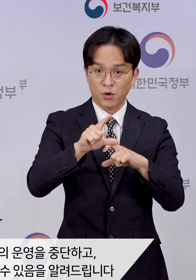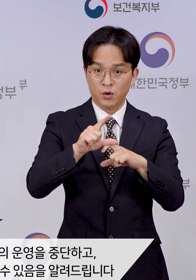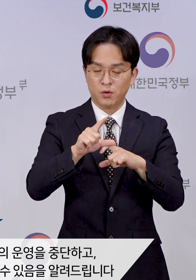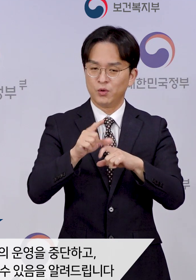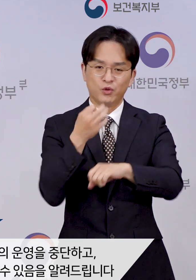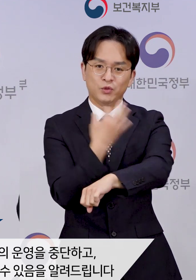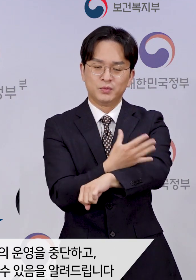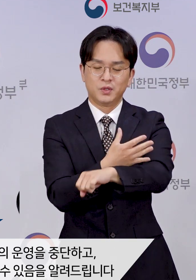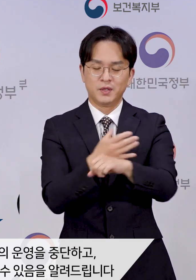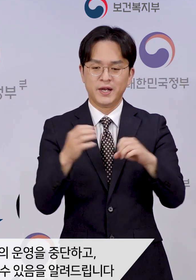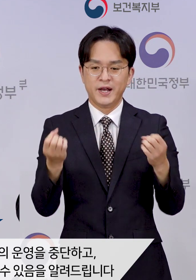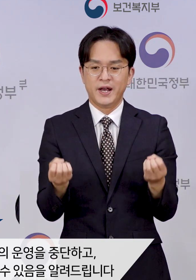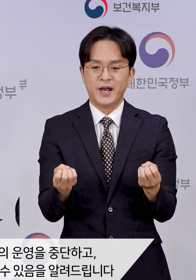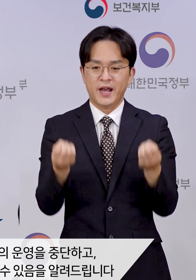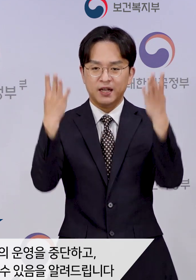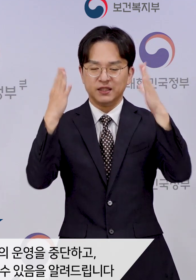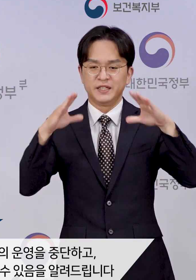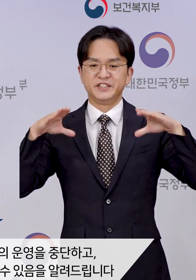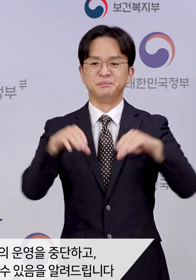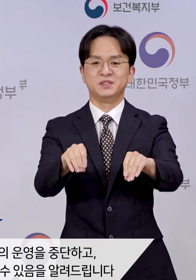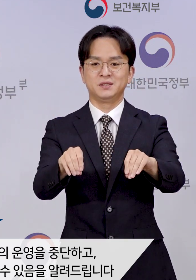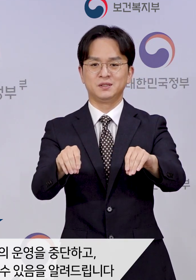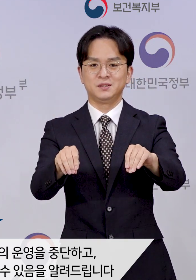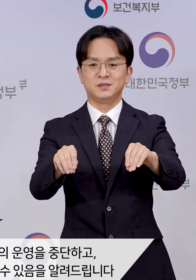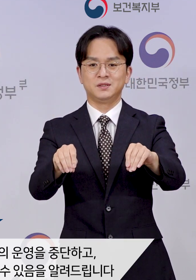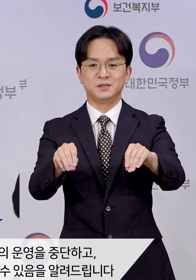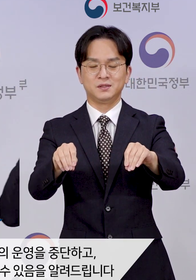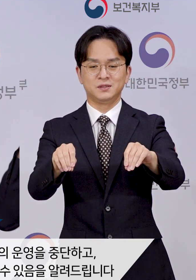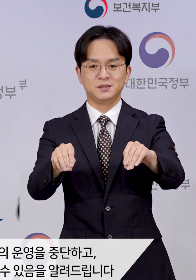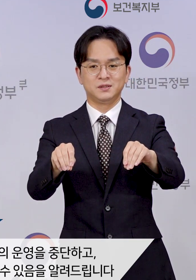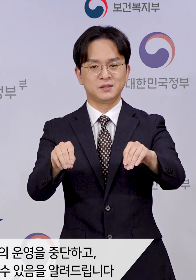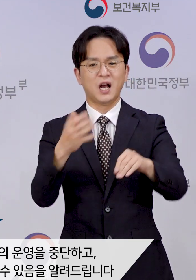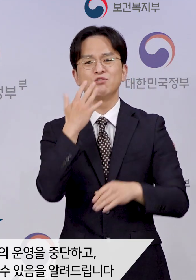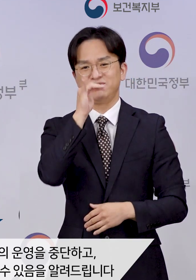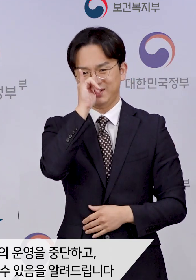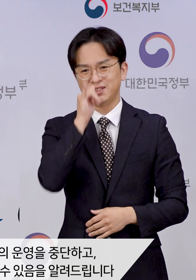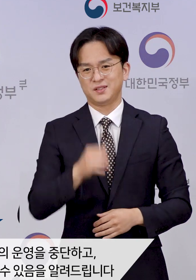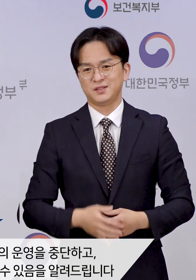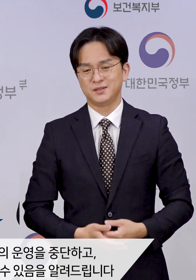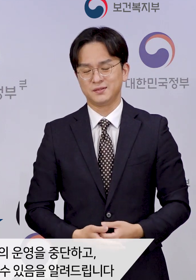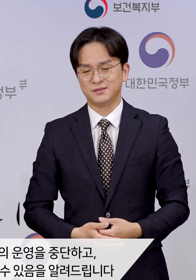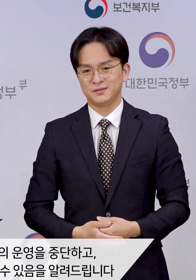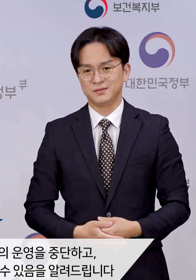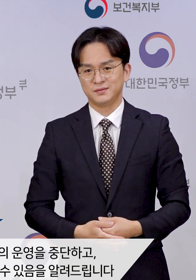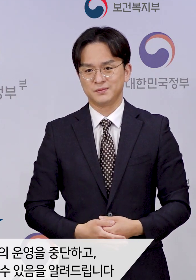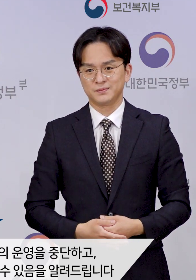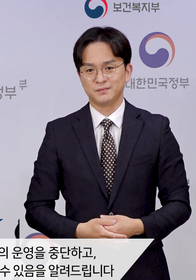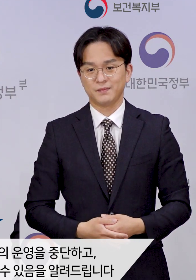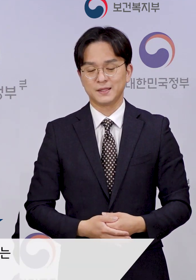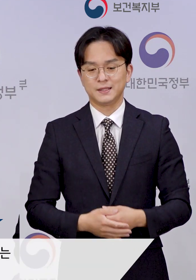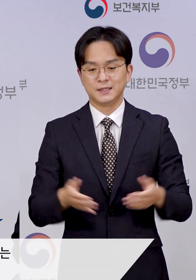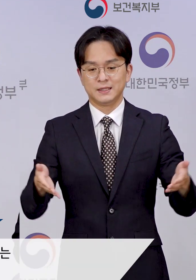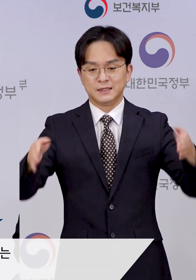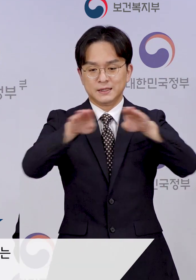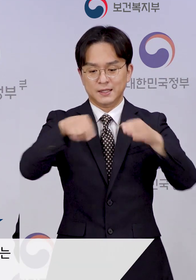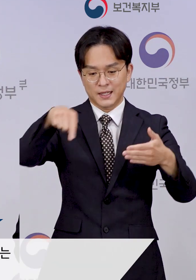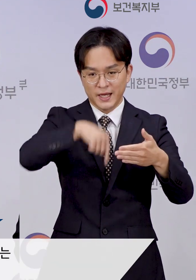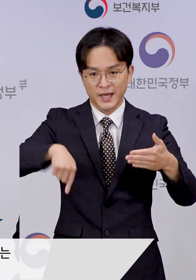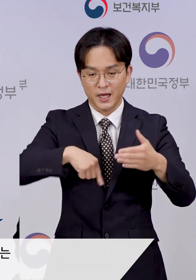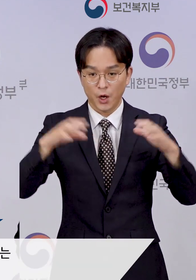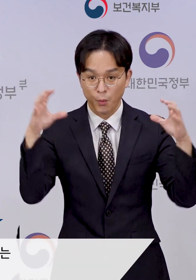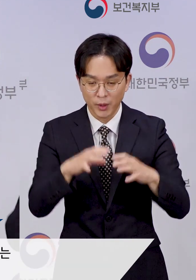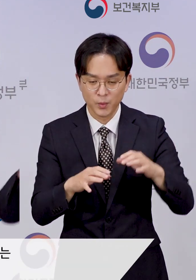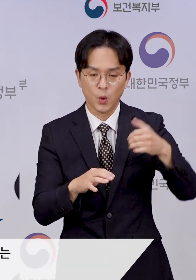집합, 모임, 행사를 금지하는 등 보다 강화된 조치를 취할 수 있음을 알려드립니다. 실내